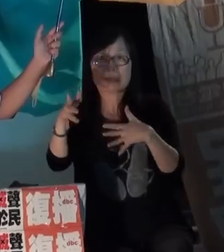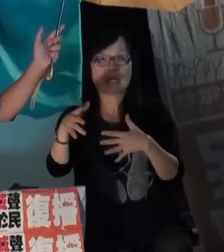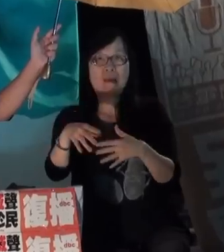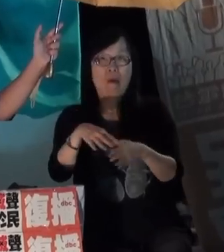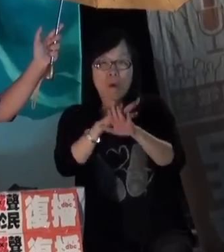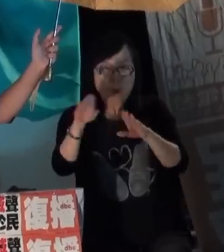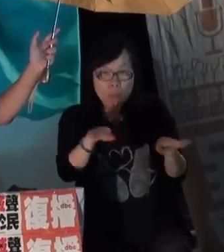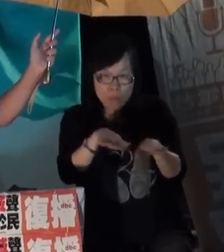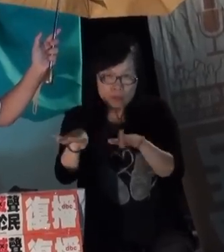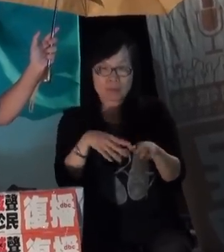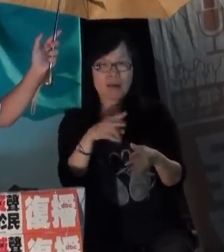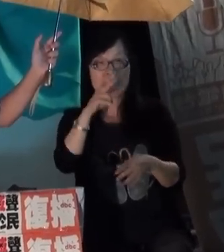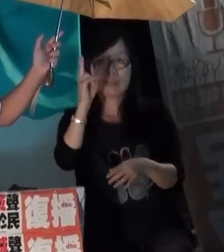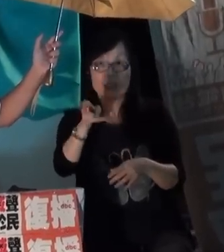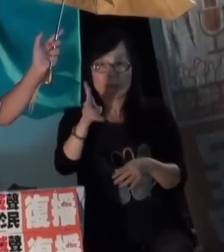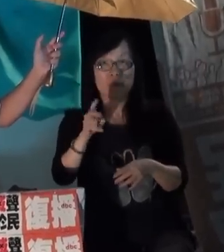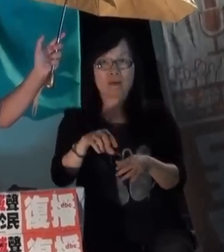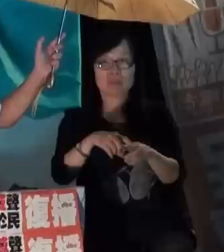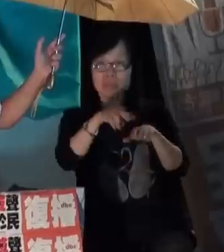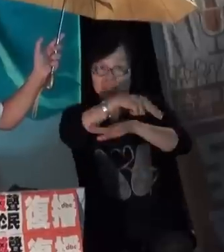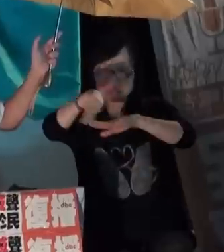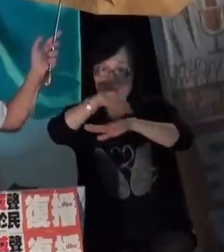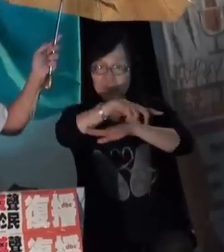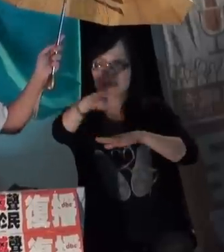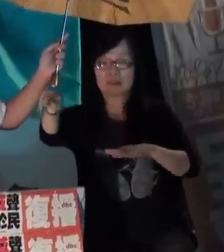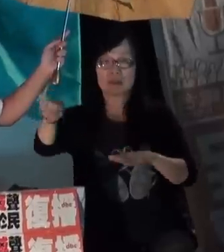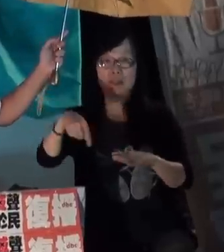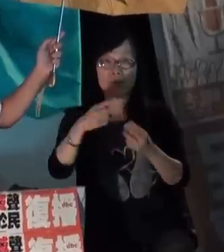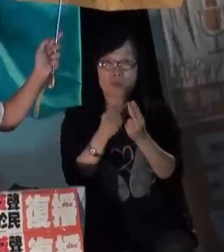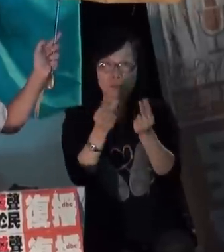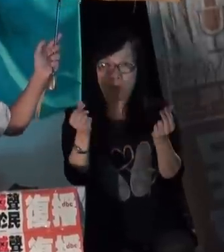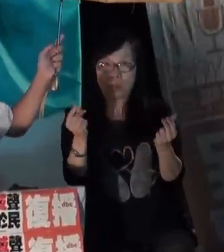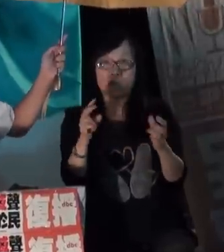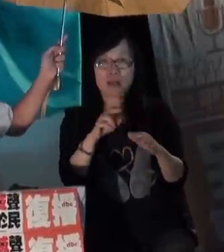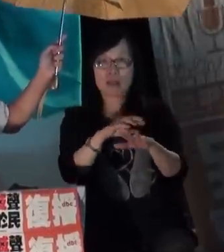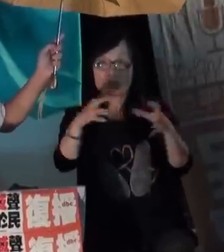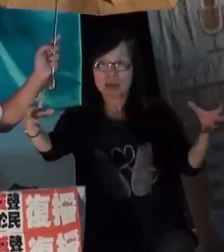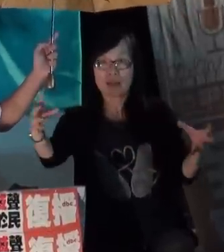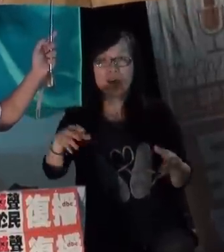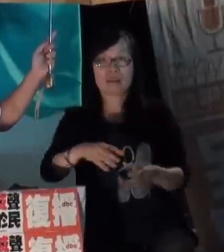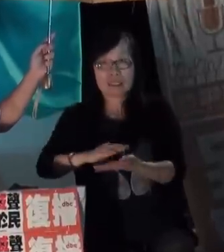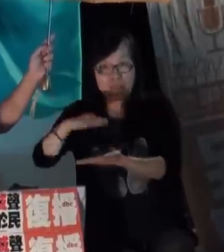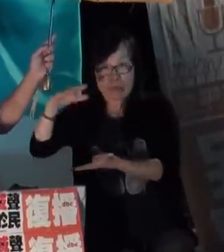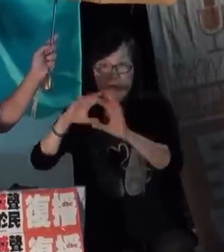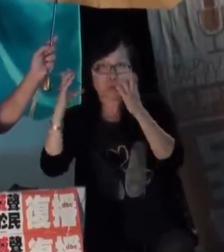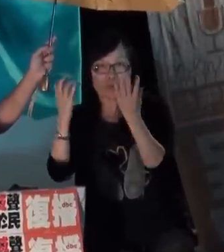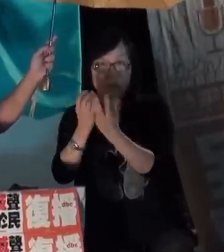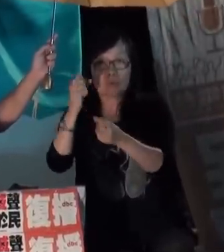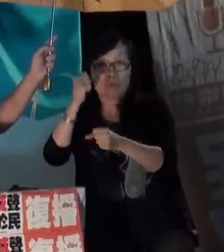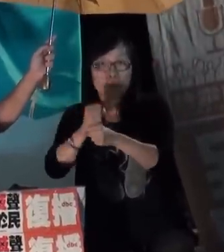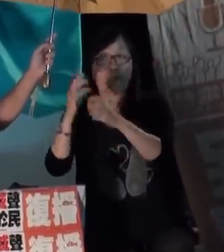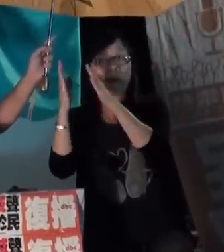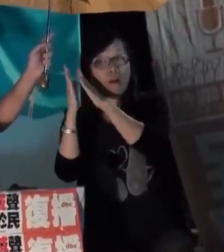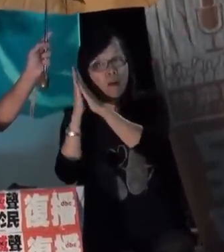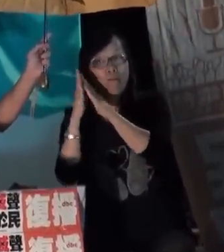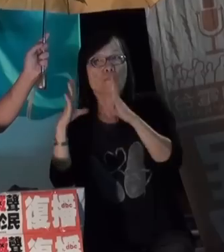咋，嗰200米俾你填曬，你擺幾多人？ 唔係嗰個泳灘做咗之後，咪嗰啲大財團做嗰啲度假温SPA